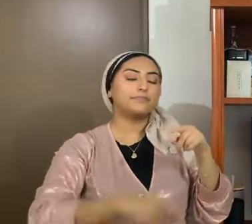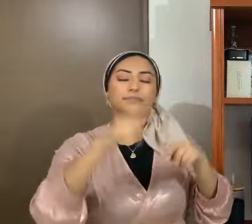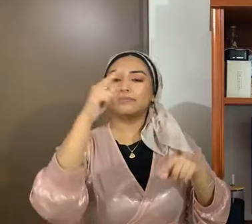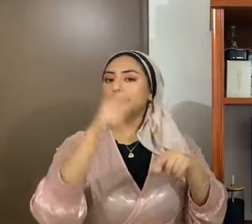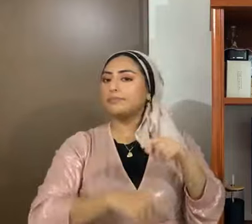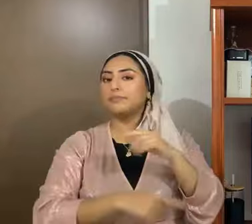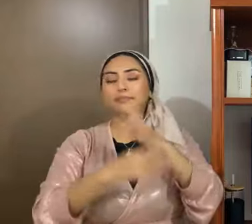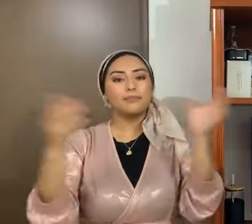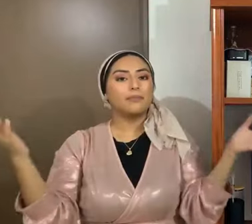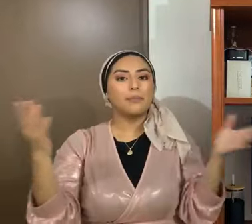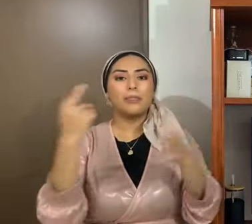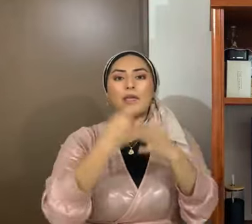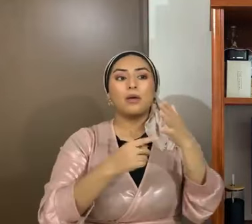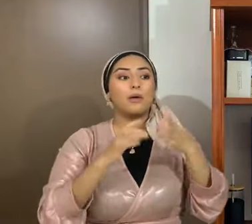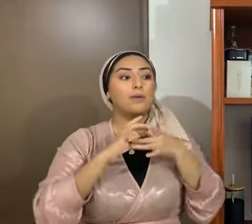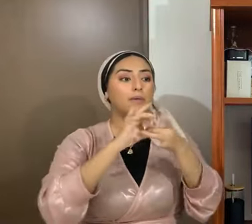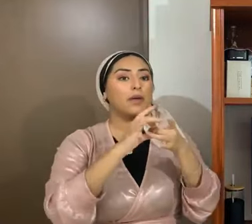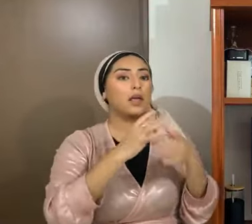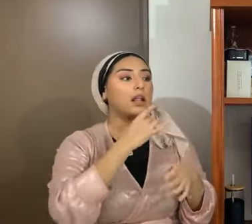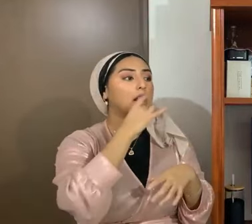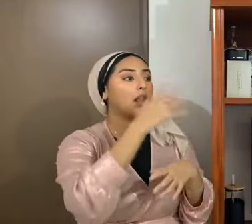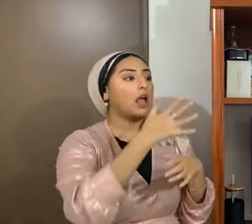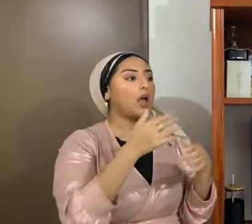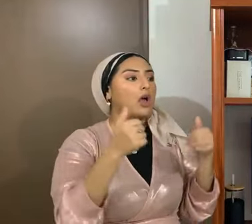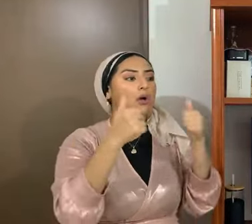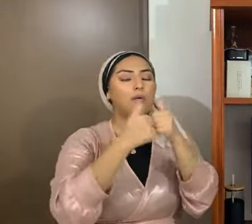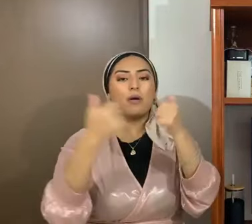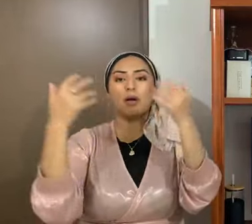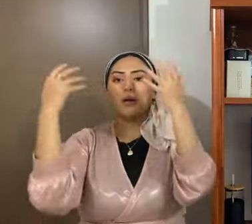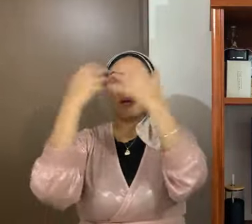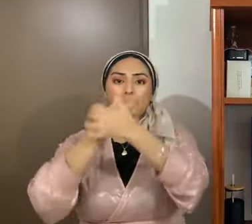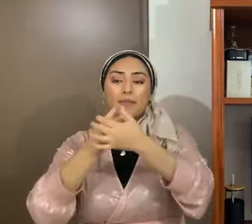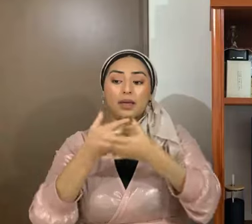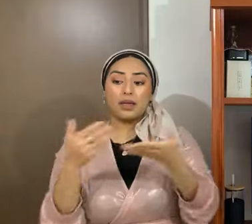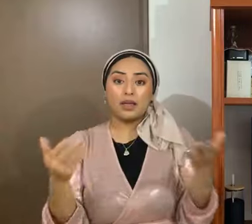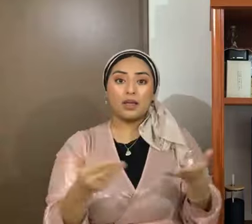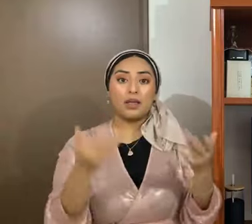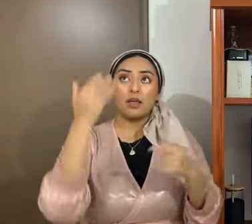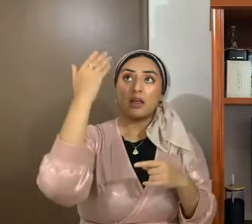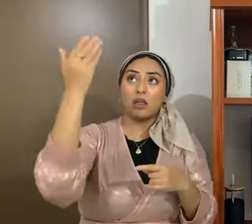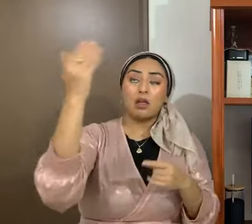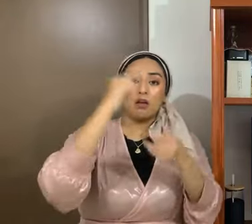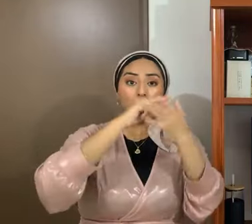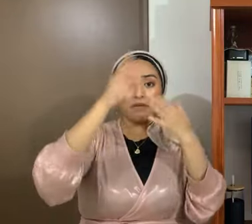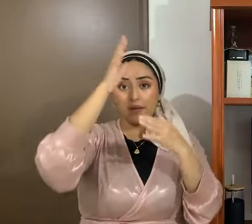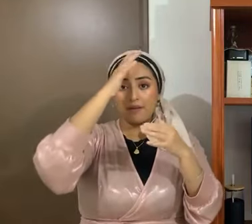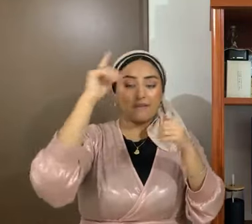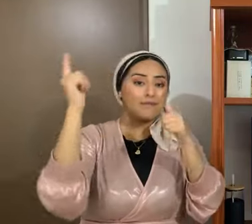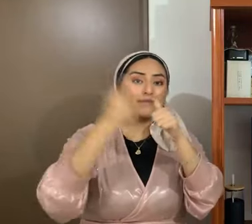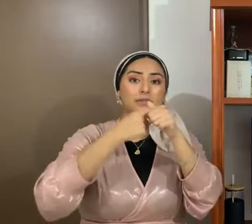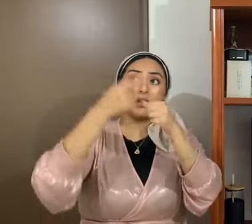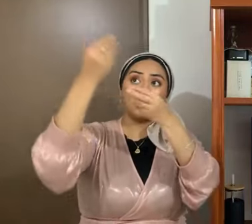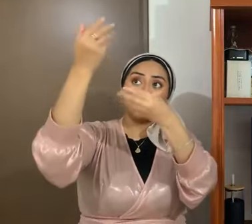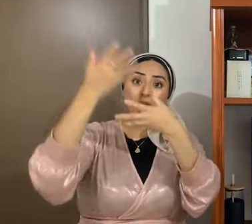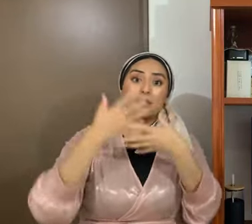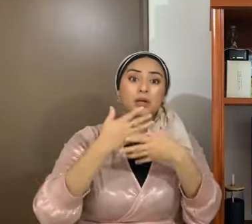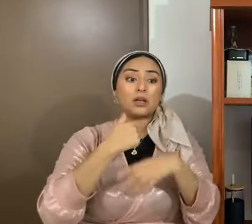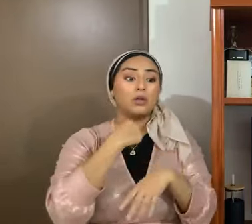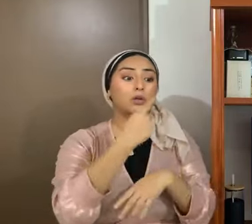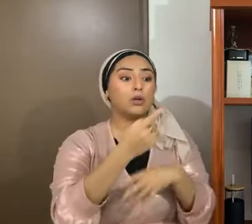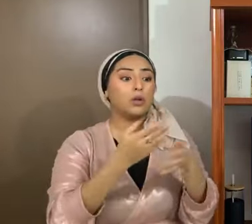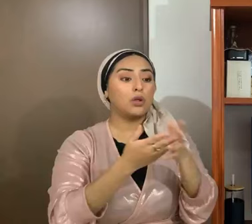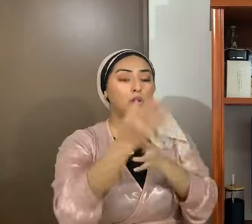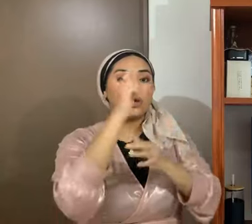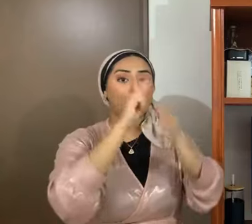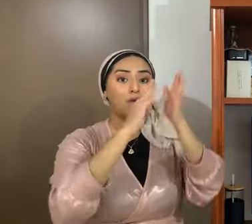puede. ¿Qué comunión tiene la luz con las tinieblas? Aquí el Eterno mismo, lo primero que dice en esta Haftará, le dice a través del